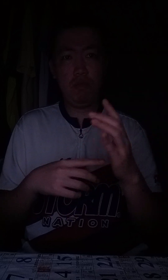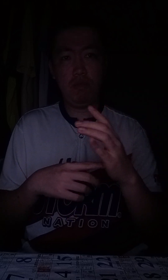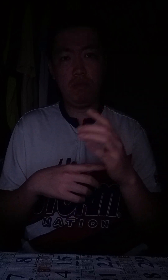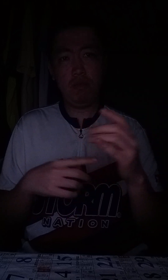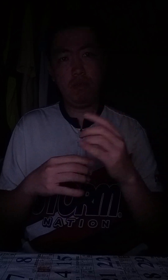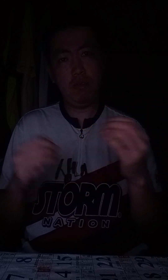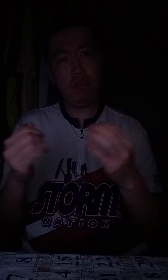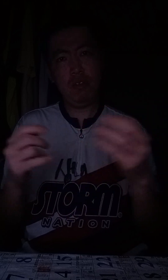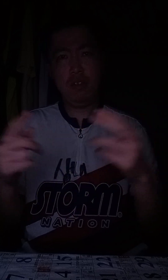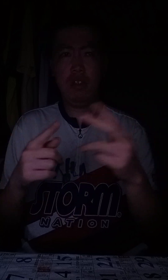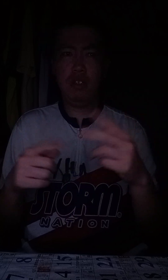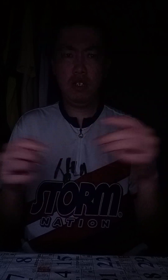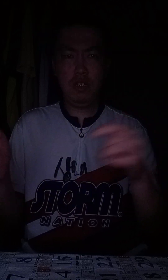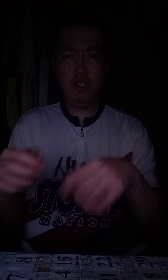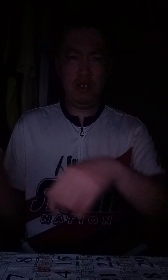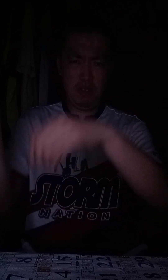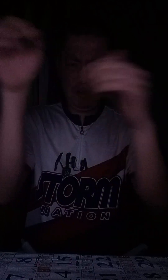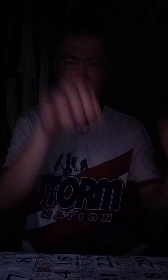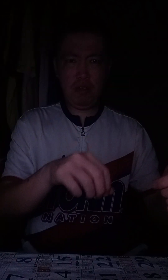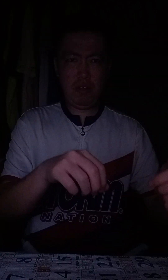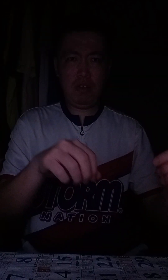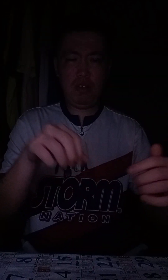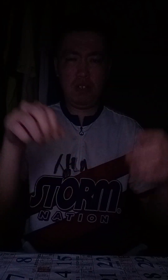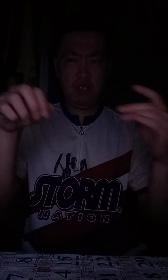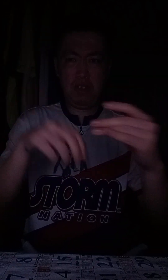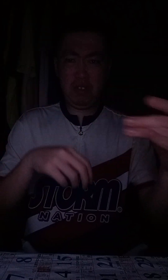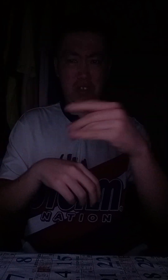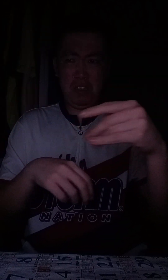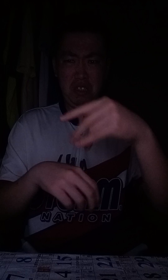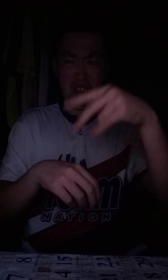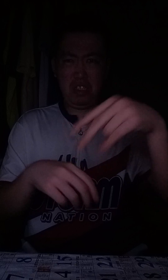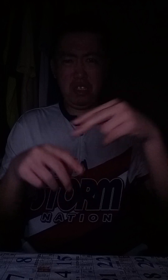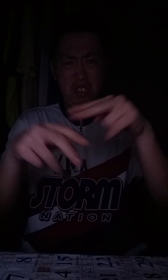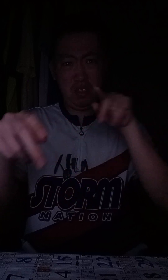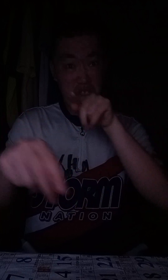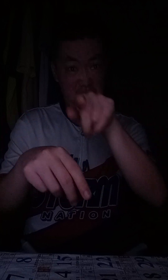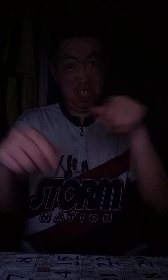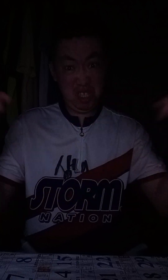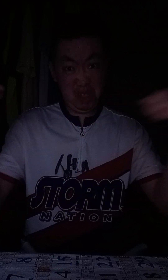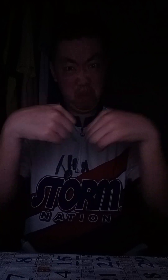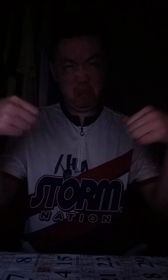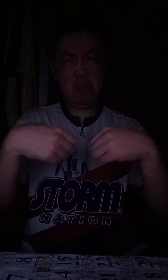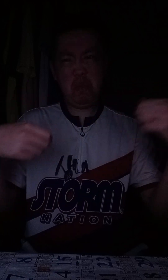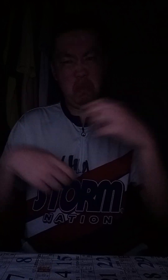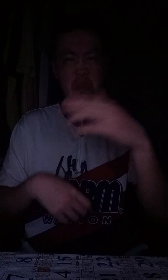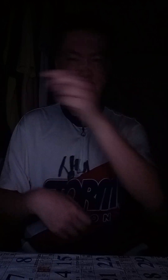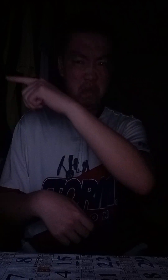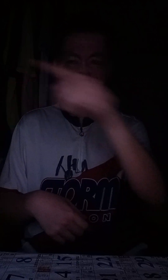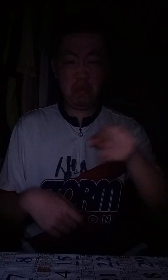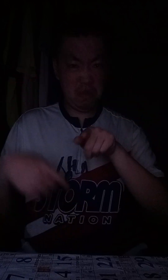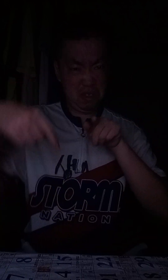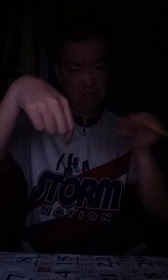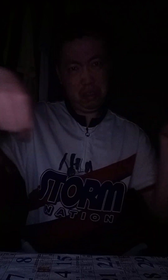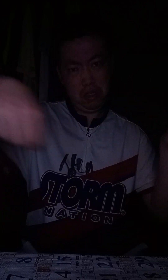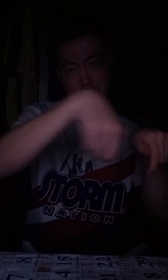안 승객은 다급히 뛰어내리고 가속도가 붙은 버스는 가로수들을 들이받고 행인들에게 돌진합니다.